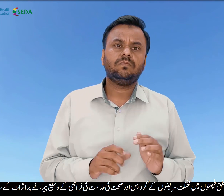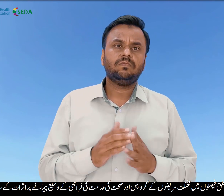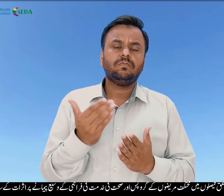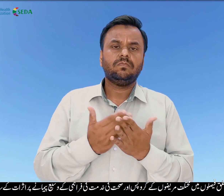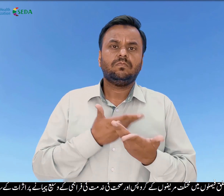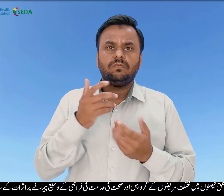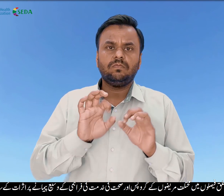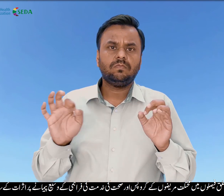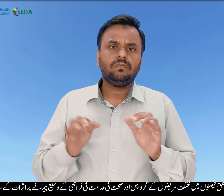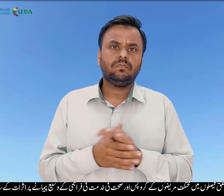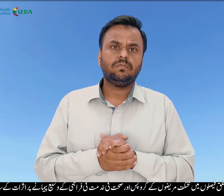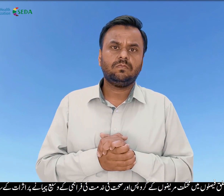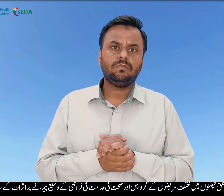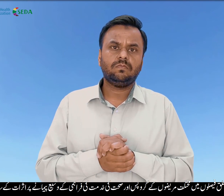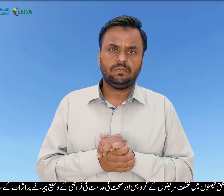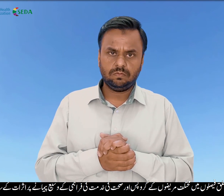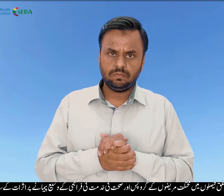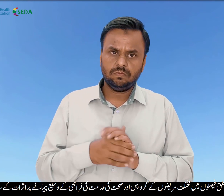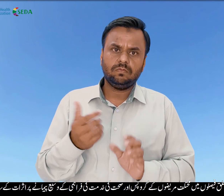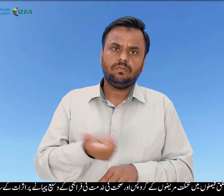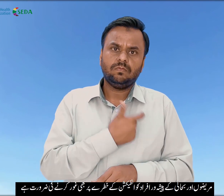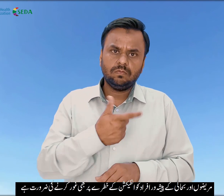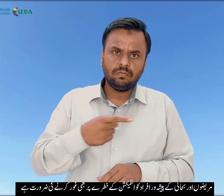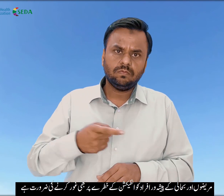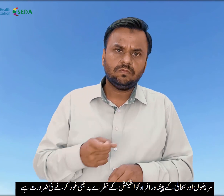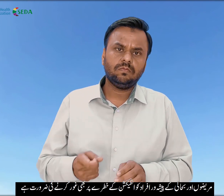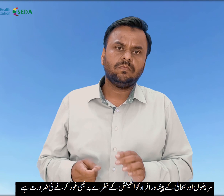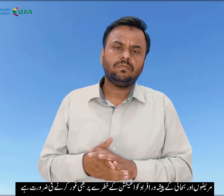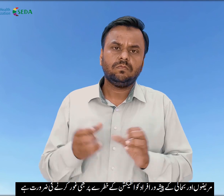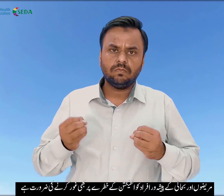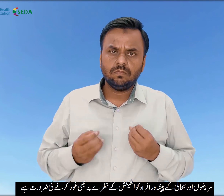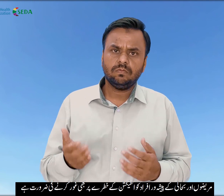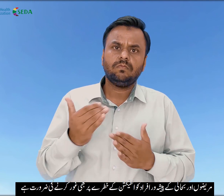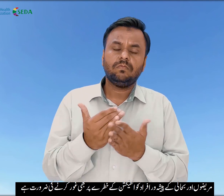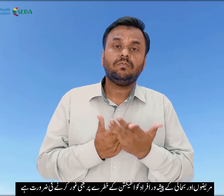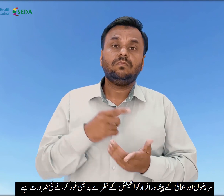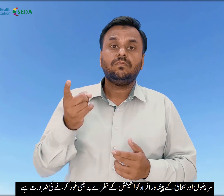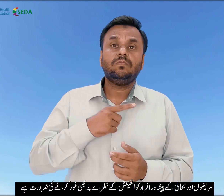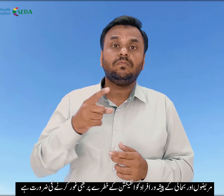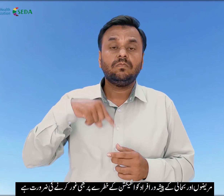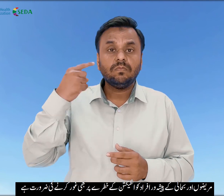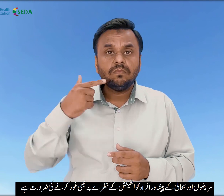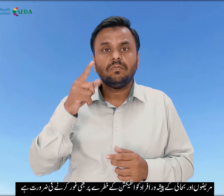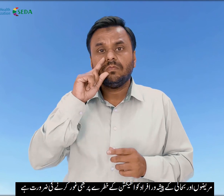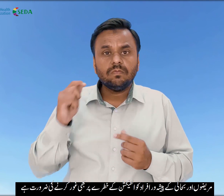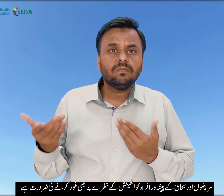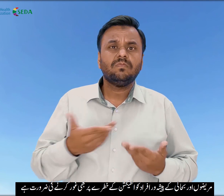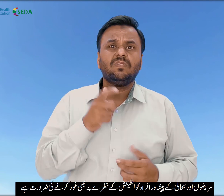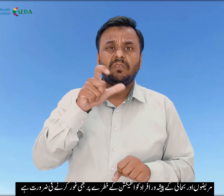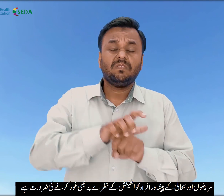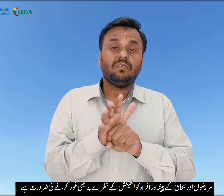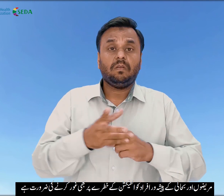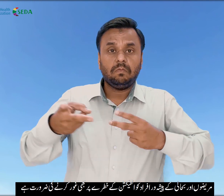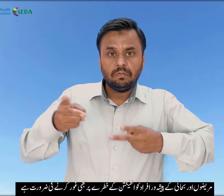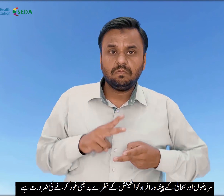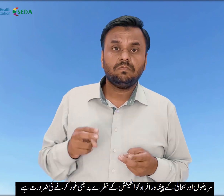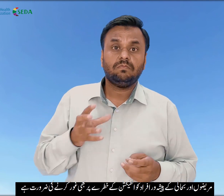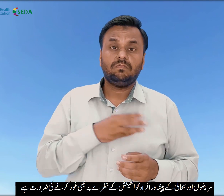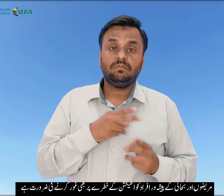وسیع پیمانے پر اثرات کے ساتھ ساتھ مریضوں اور بحالی کا پیشہ ور افراد کو انفیکشن کے خطرے پر